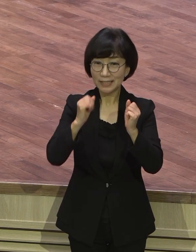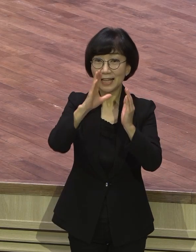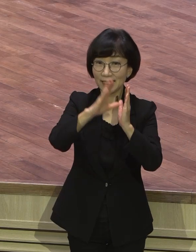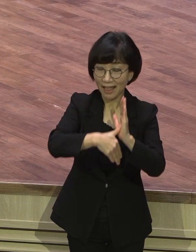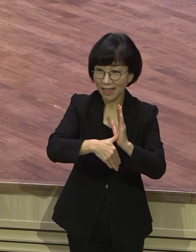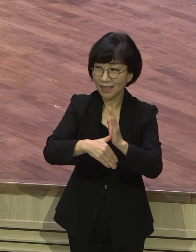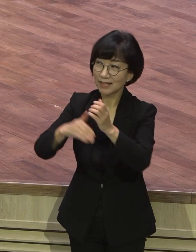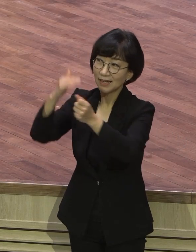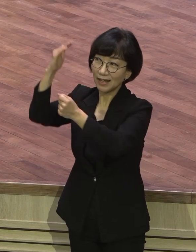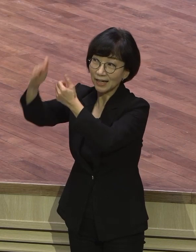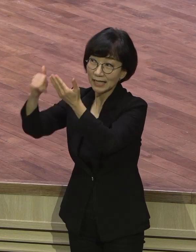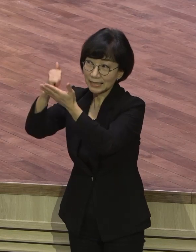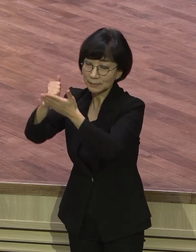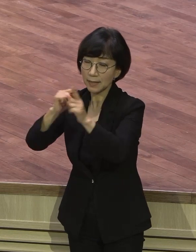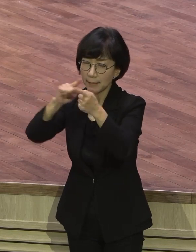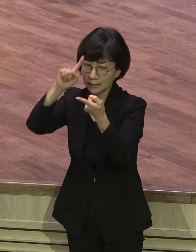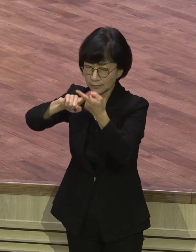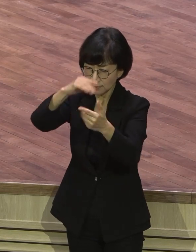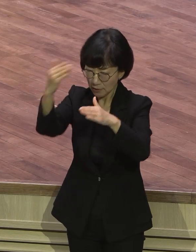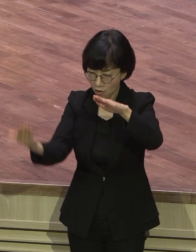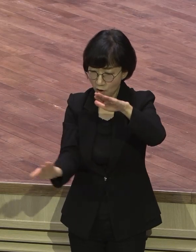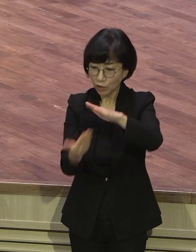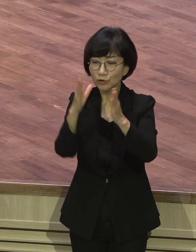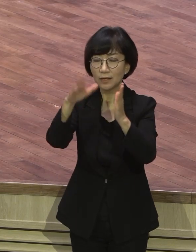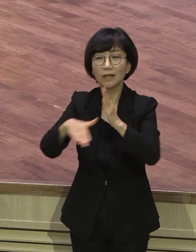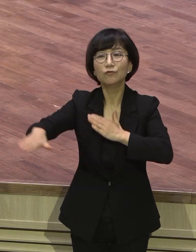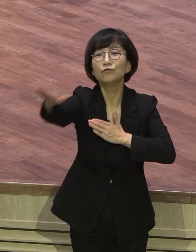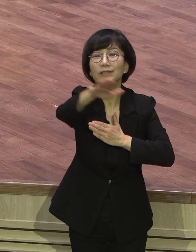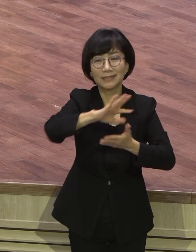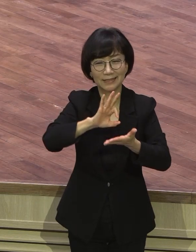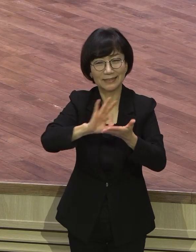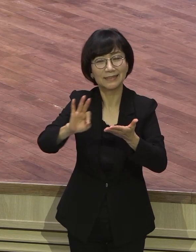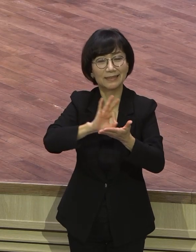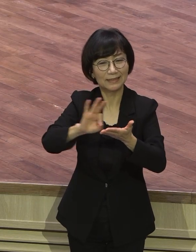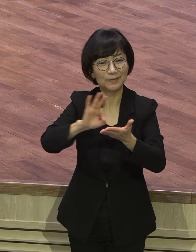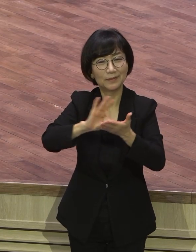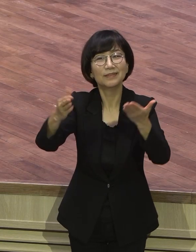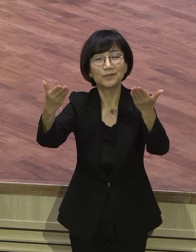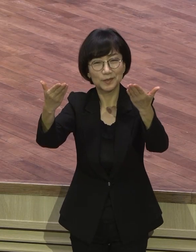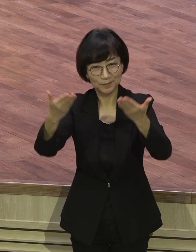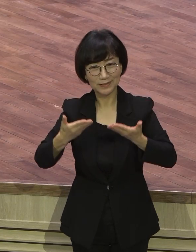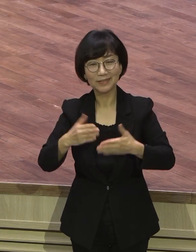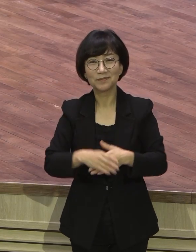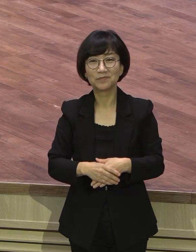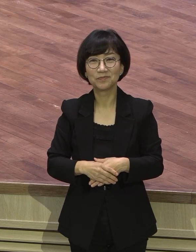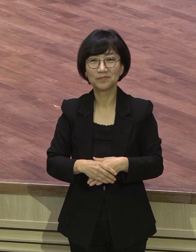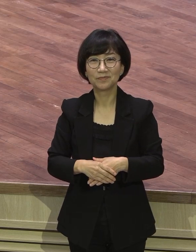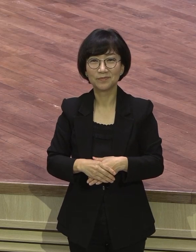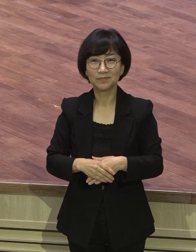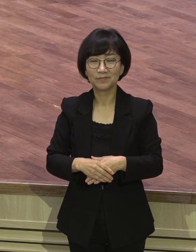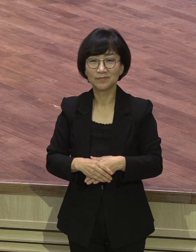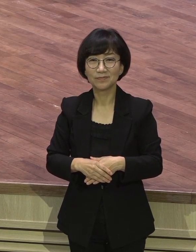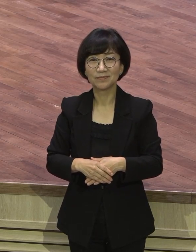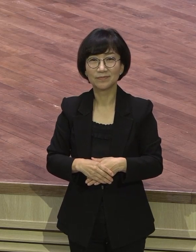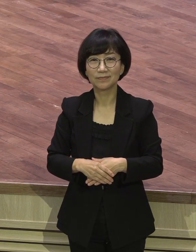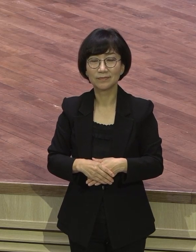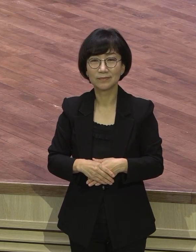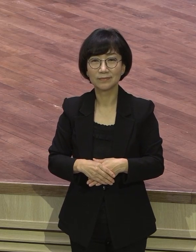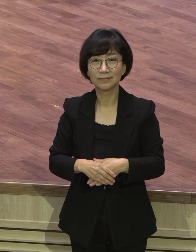성취의 도구로 사용하신다는 얘기예요. 도구로 쓰시는 거예요. 우리를 우리 도구일 뿐이에요. 우리는